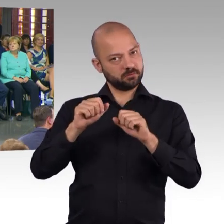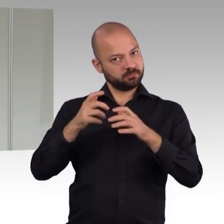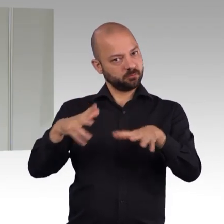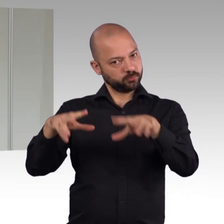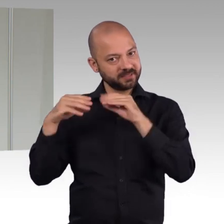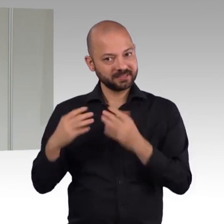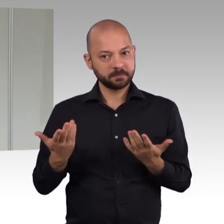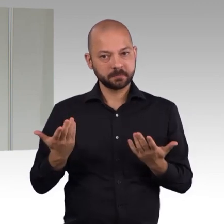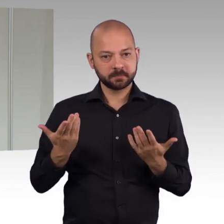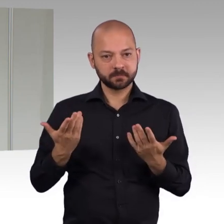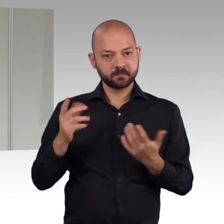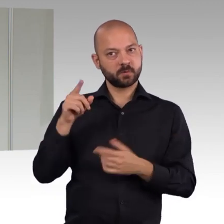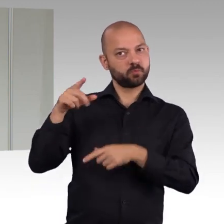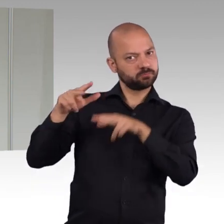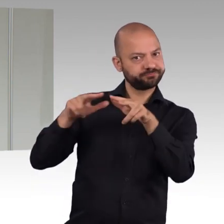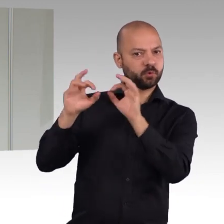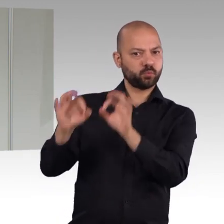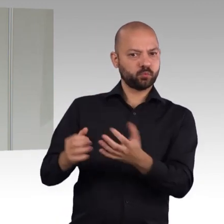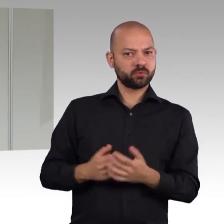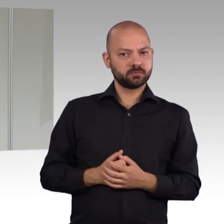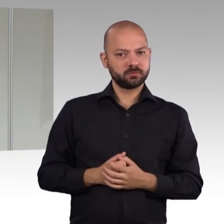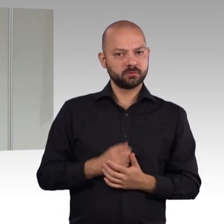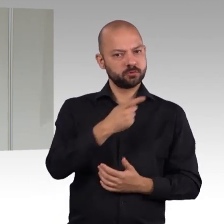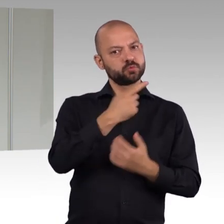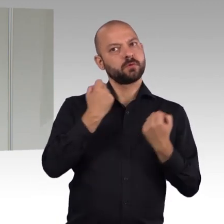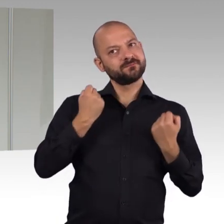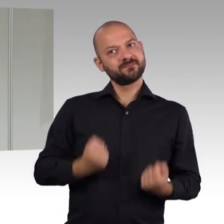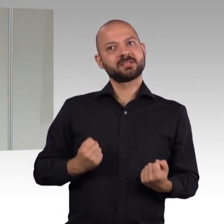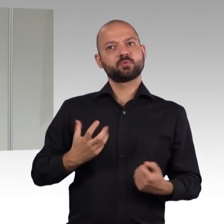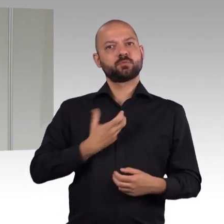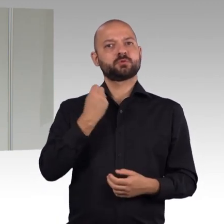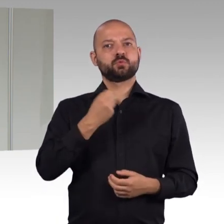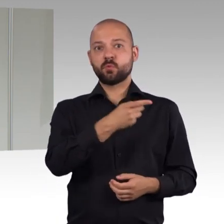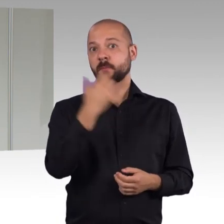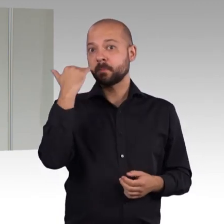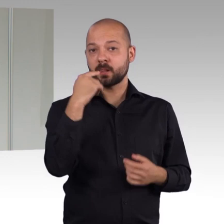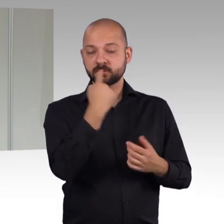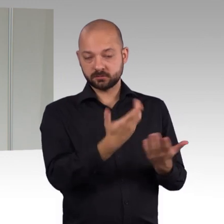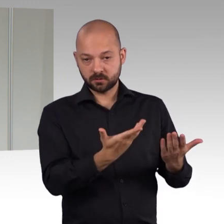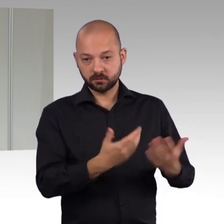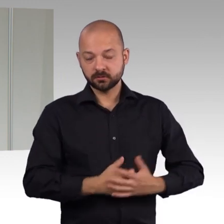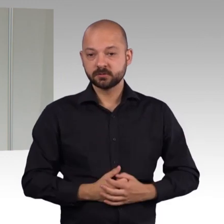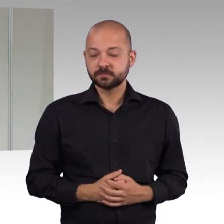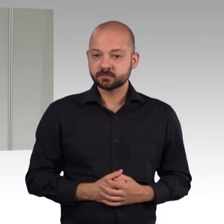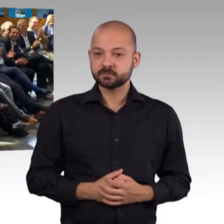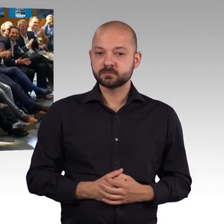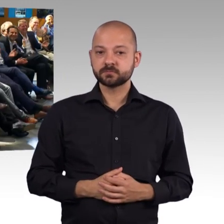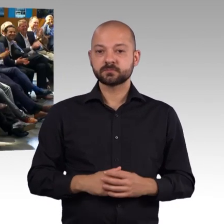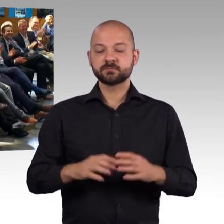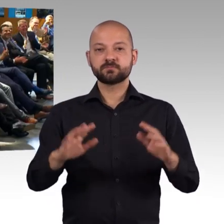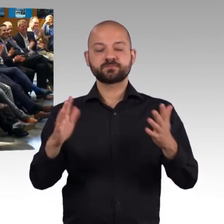Darauf hatte ich jetzt endlich mal gehofft. Ich habe es erreicht. Dankeschön. Was, Frau Bundeskanzlerin?